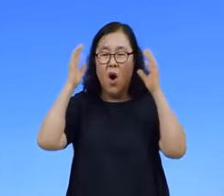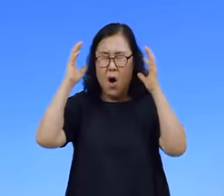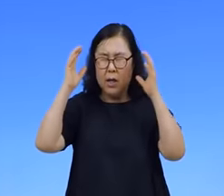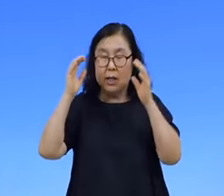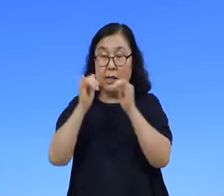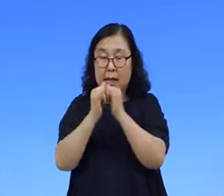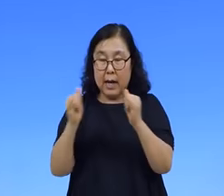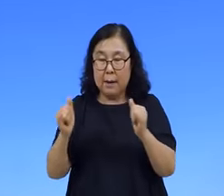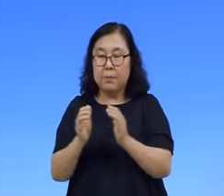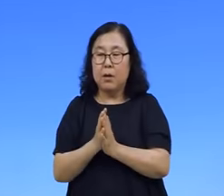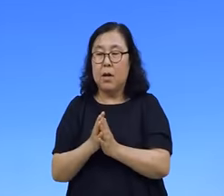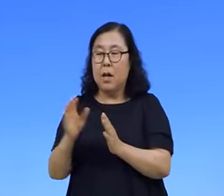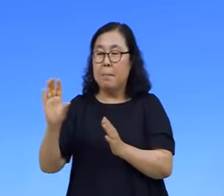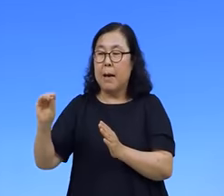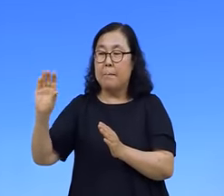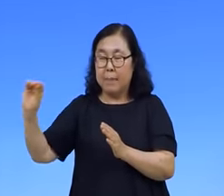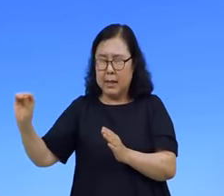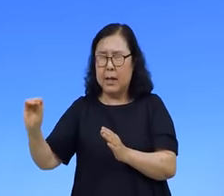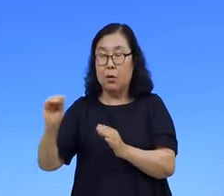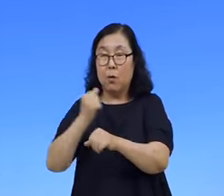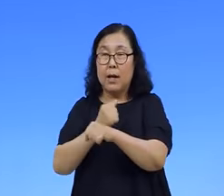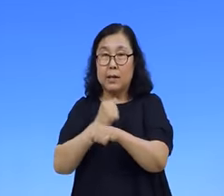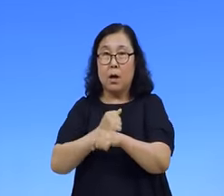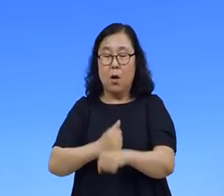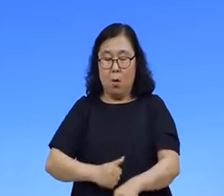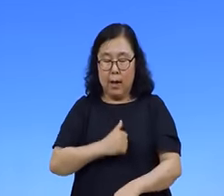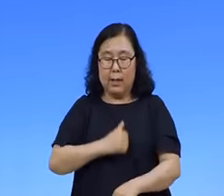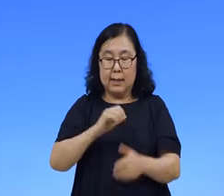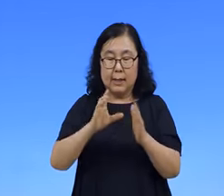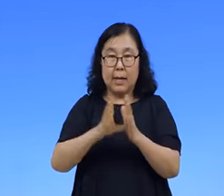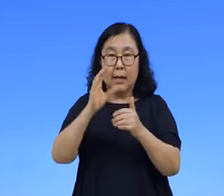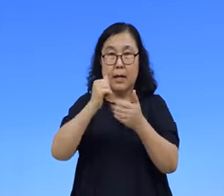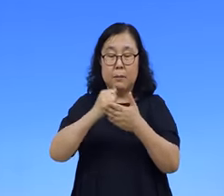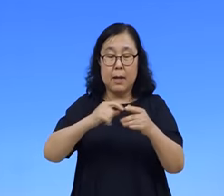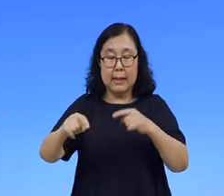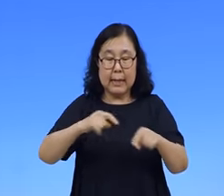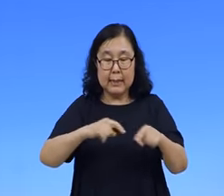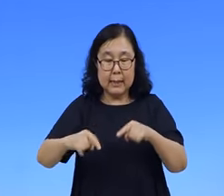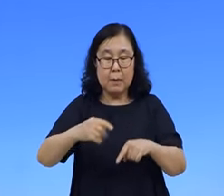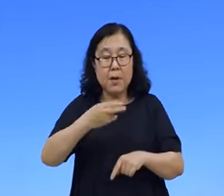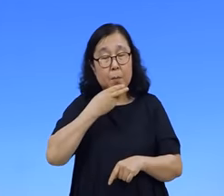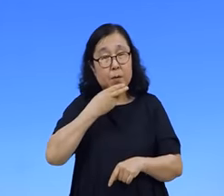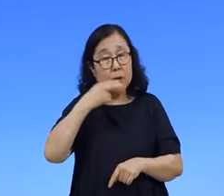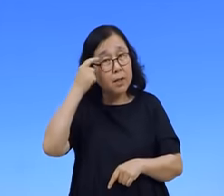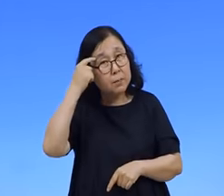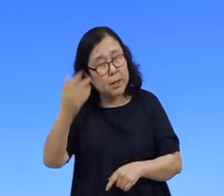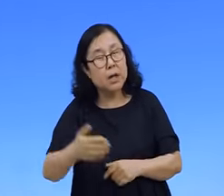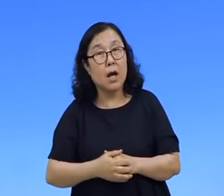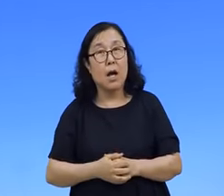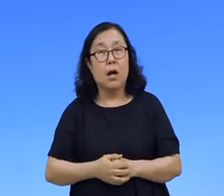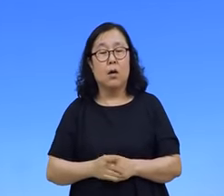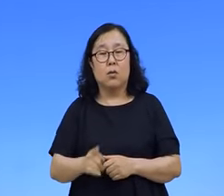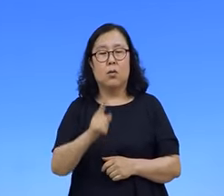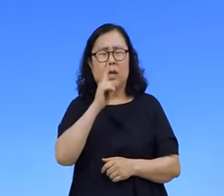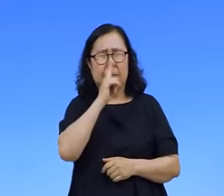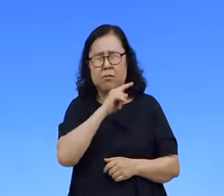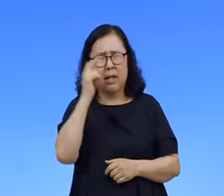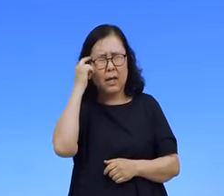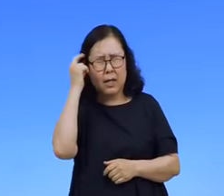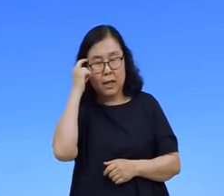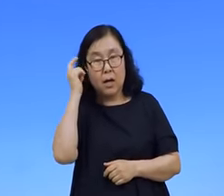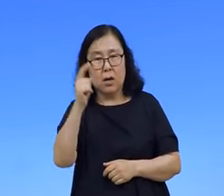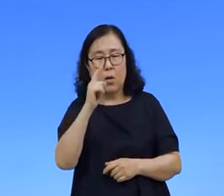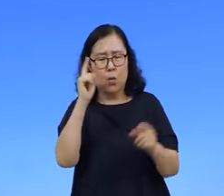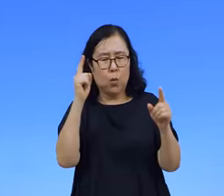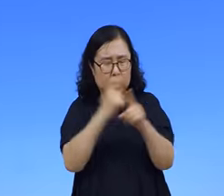만만이라 그러는데 그 마음이 분노가 생기고 화가 났을 때 하나님의 다스림이 왜 없었겠냐고요. 그 옳은 생각 아니다.